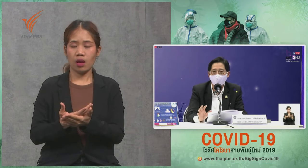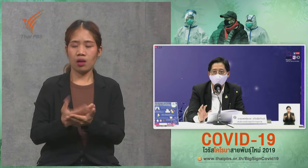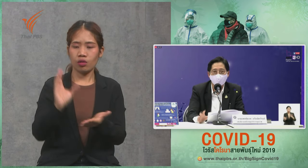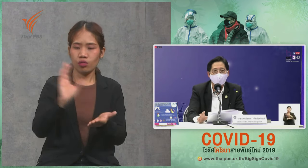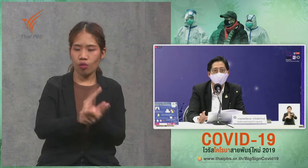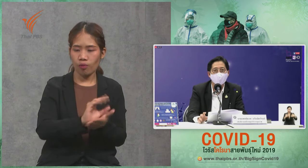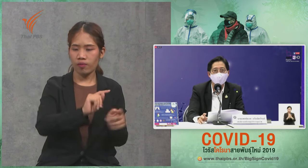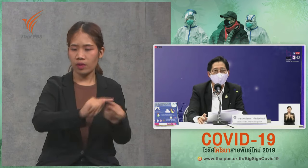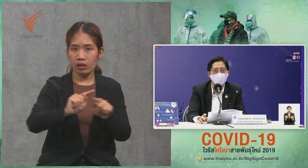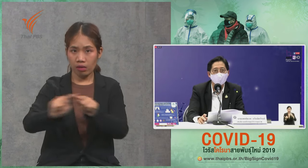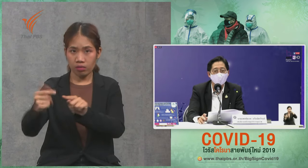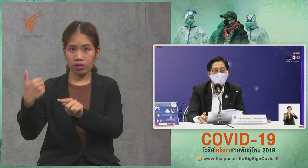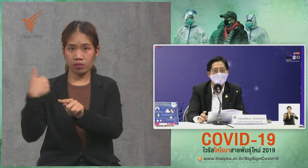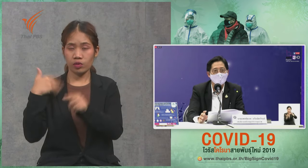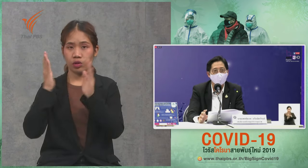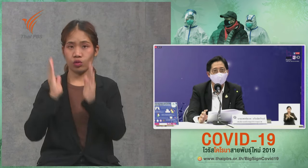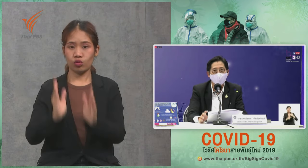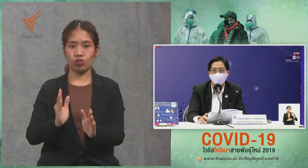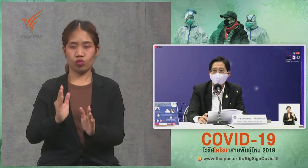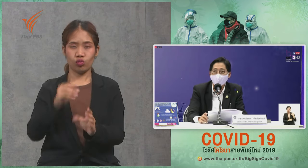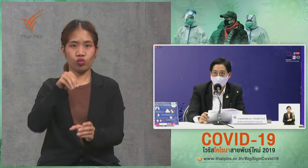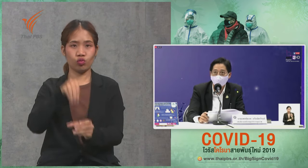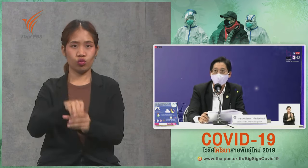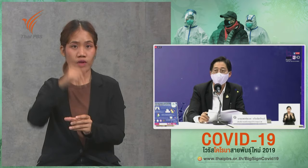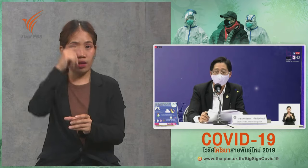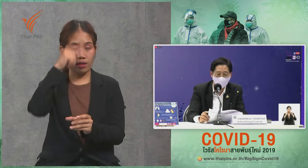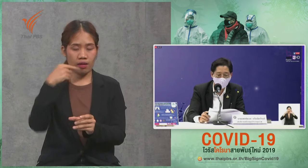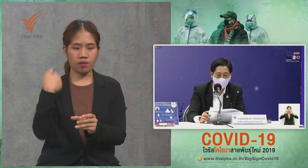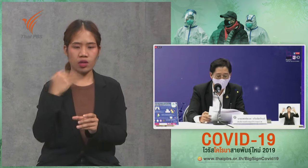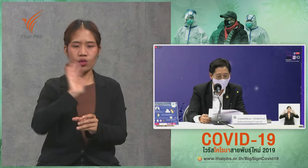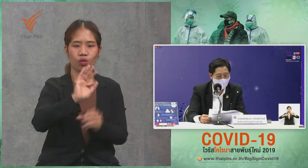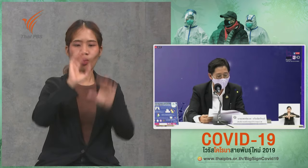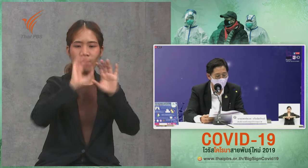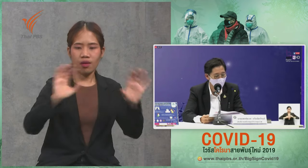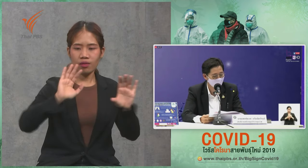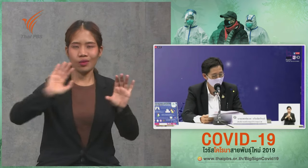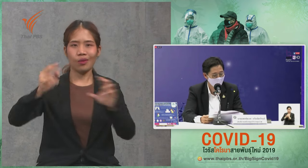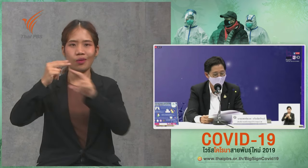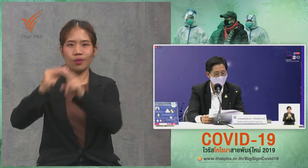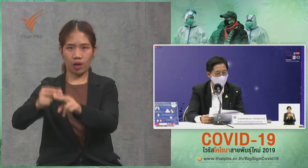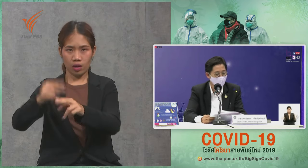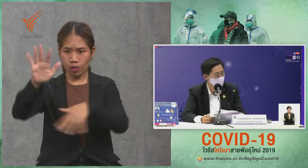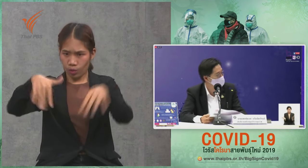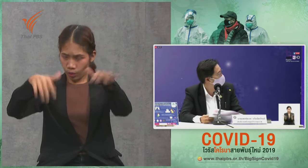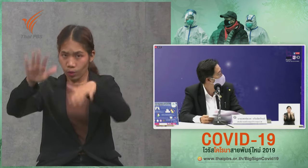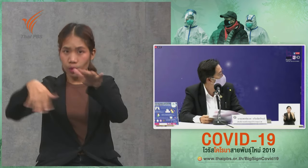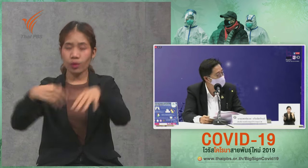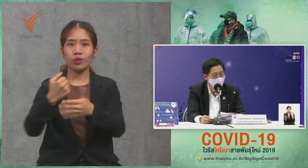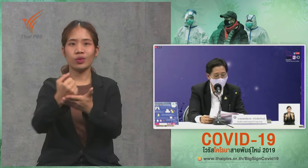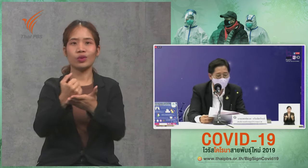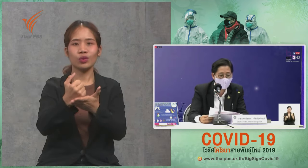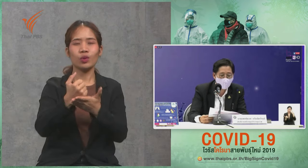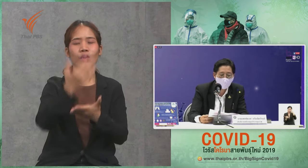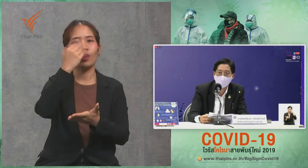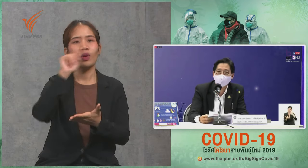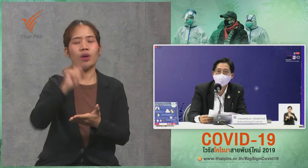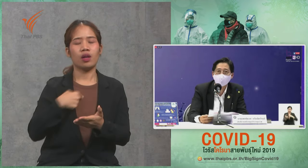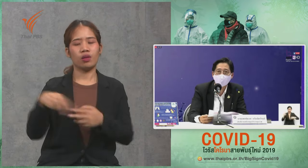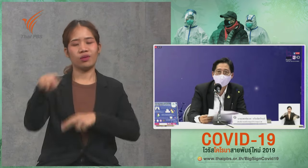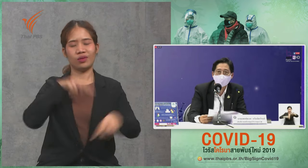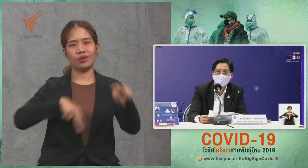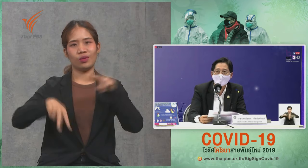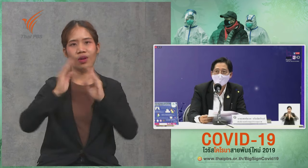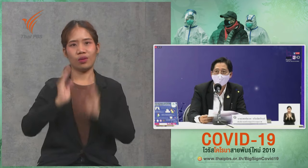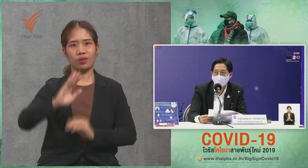ที่มีในประเทศนะครับโดยเฉพาะทั้งภาครัฐและเอกชนนะครับเข้ามาช่วยกันนะครับทำให้เราสามารถที่จะให้การดูแล